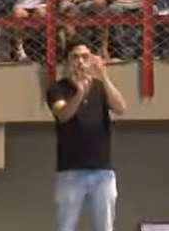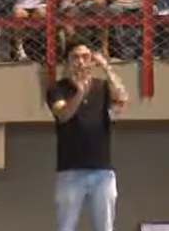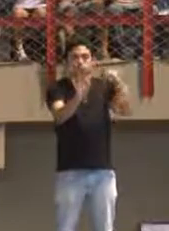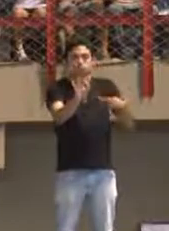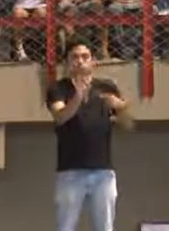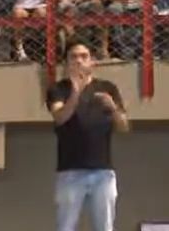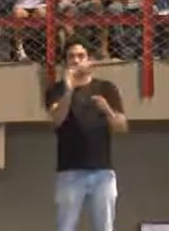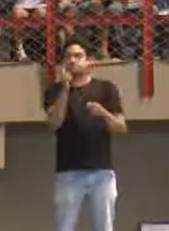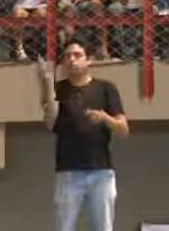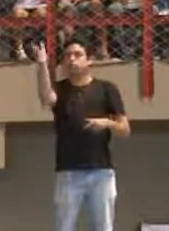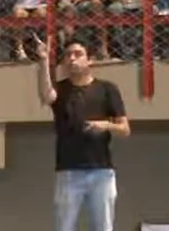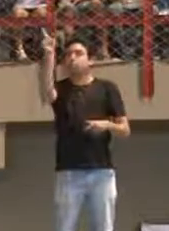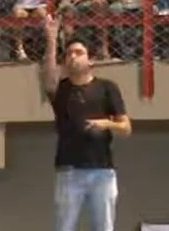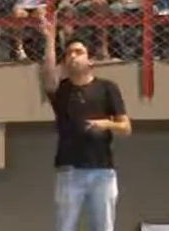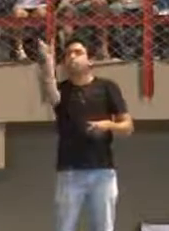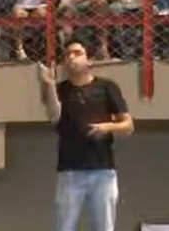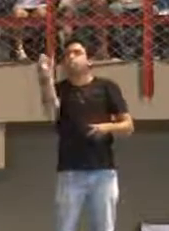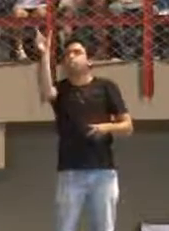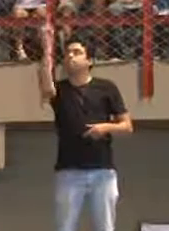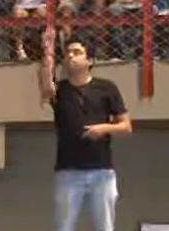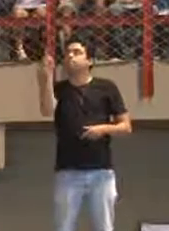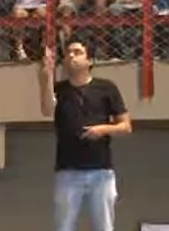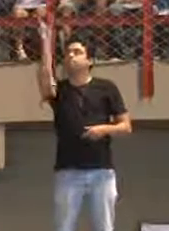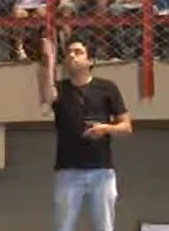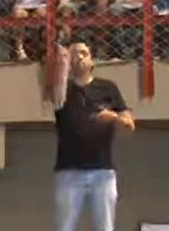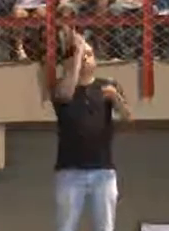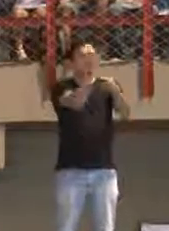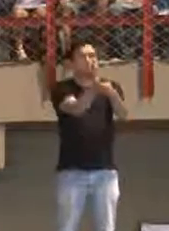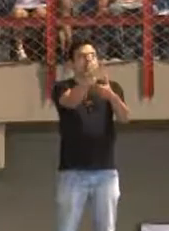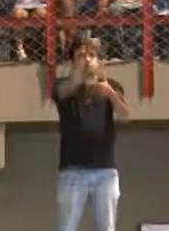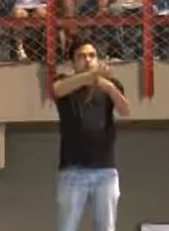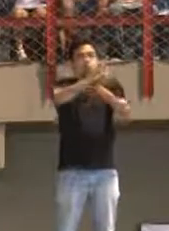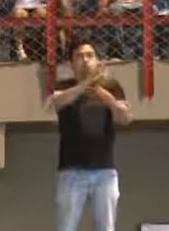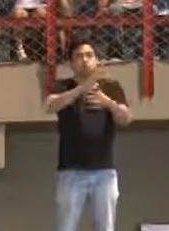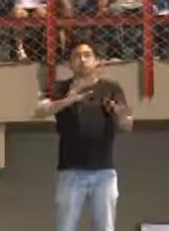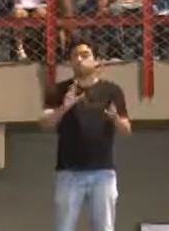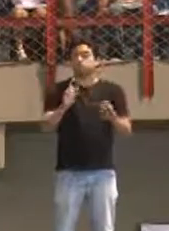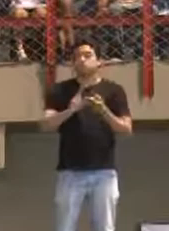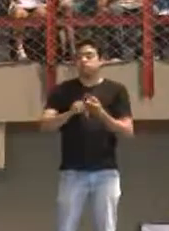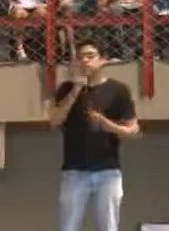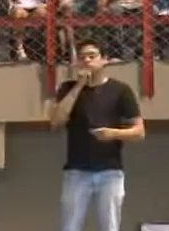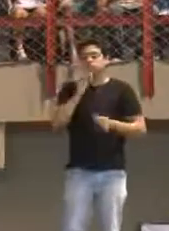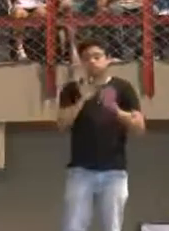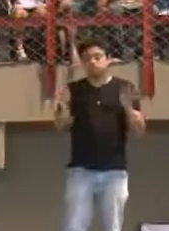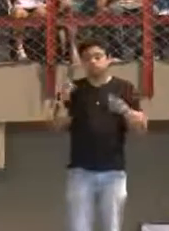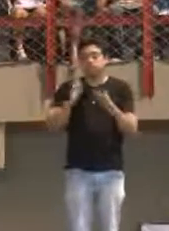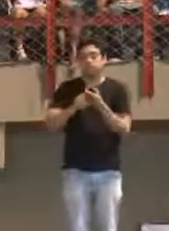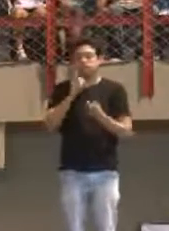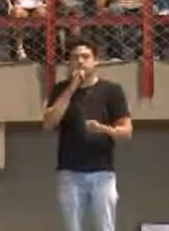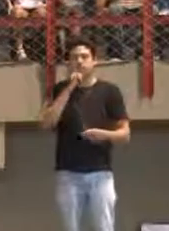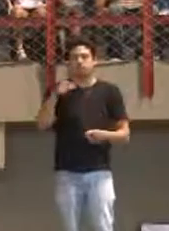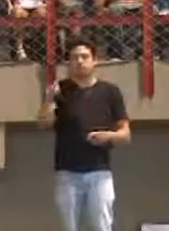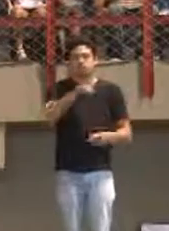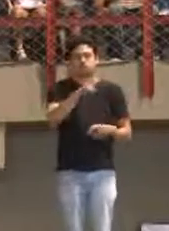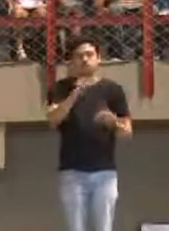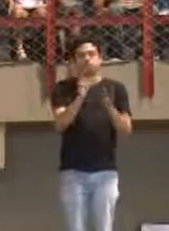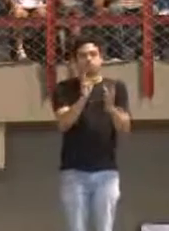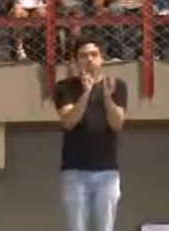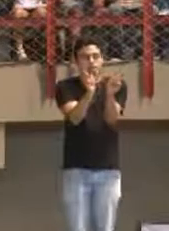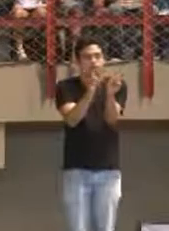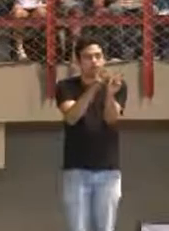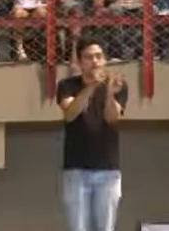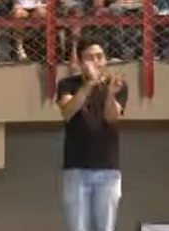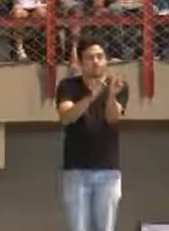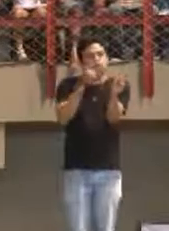que eu substitua, gente. Não é mais simples assim? Tá certo? Depois da ortografia, você tem que observar